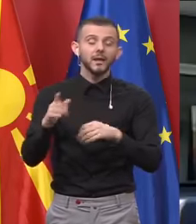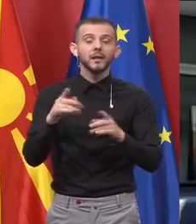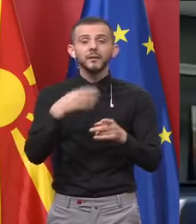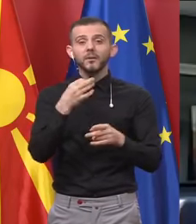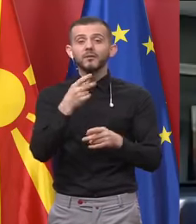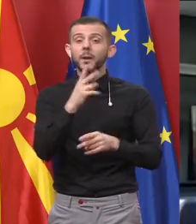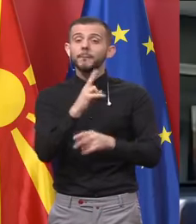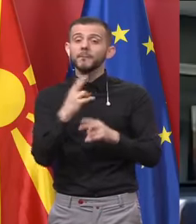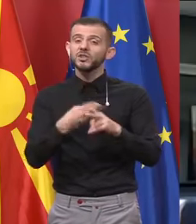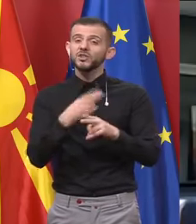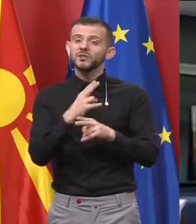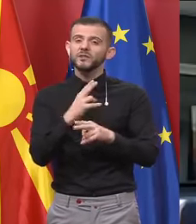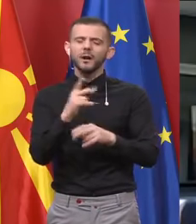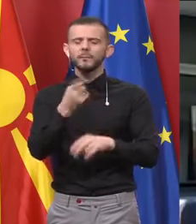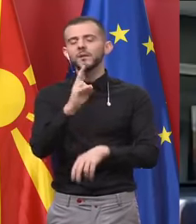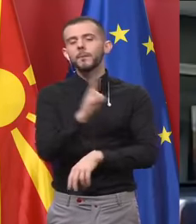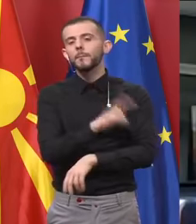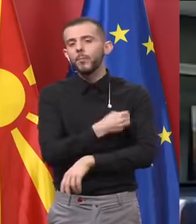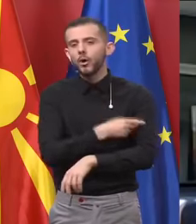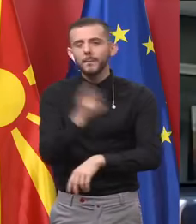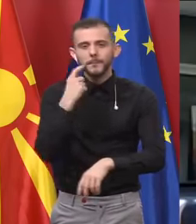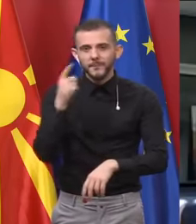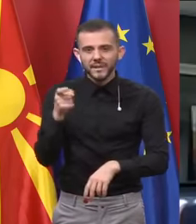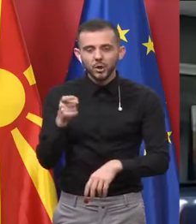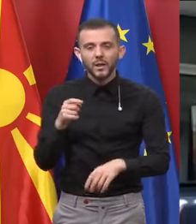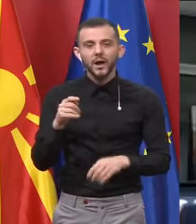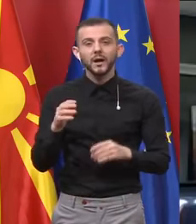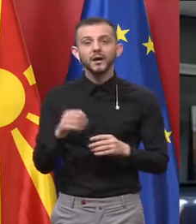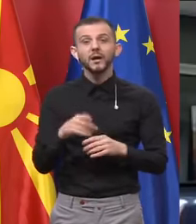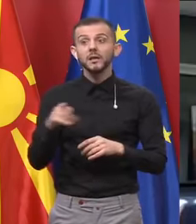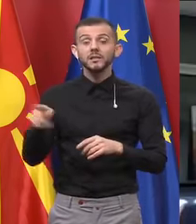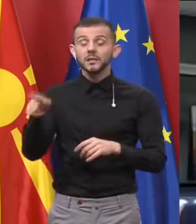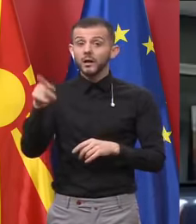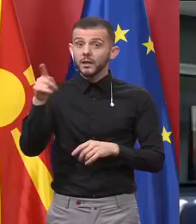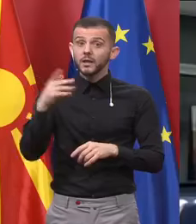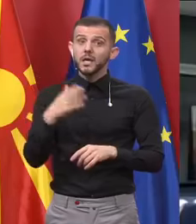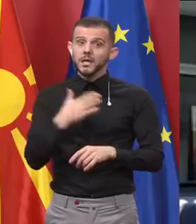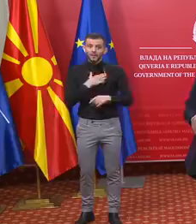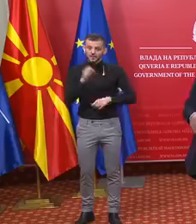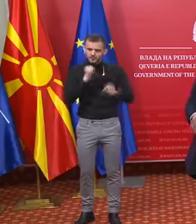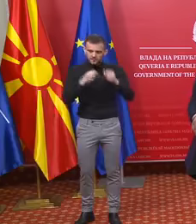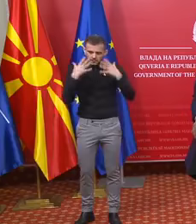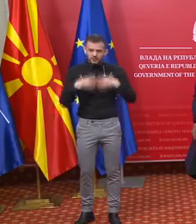сите здравствени работници се обезбедени со сите потребни мерки за заштита?